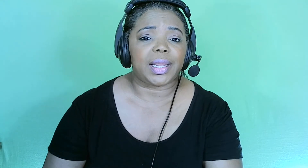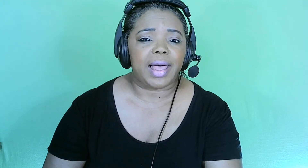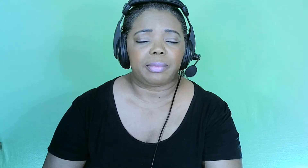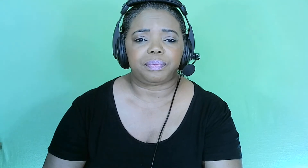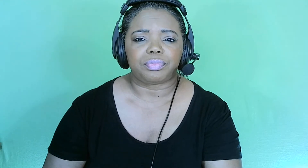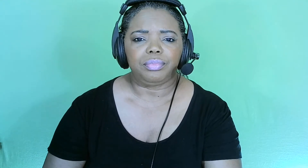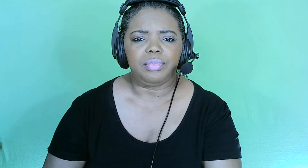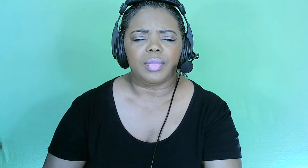será?